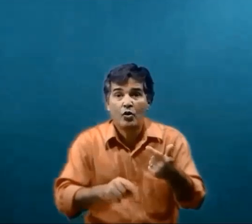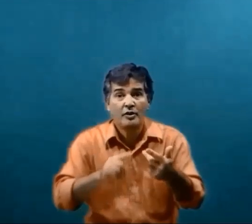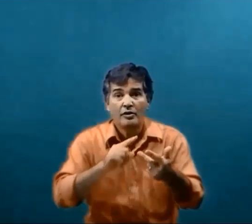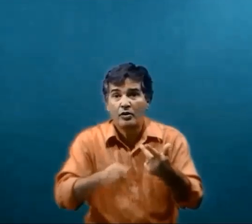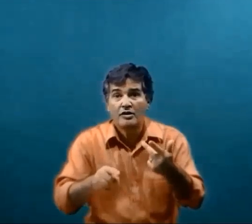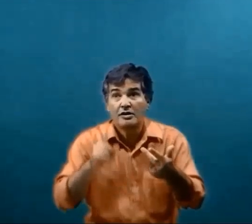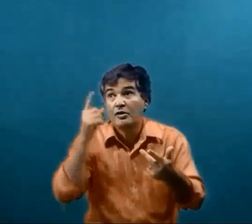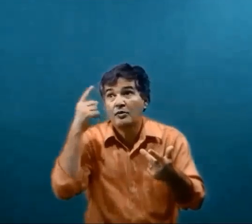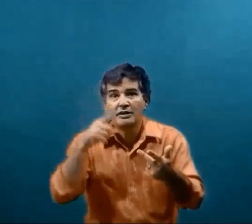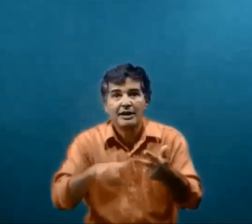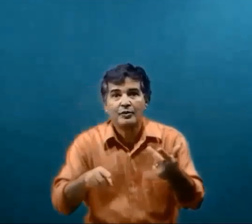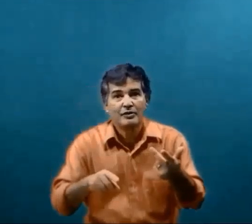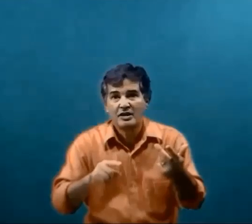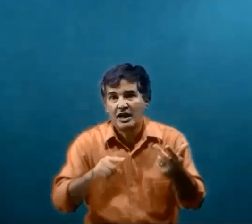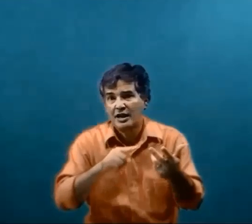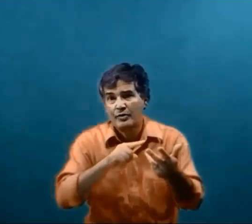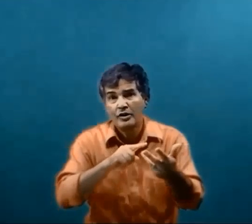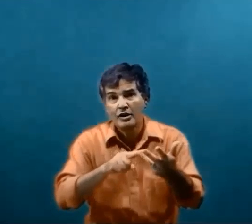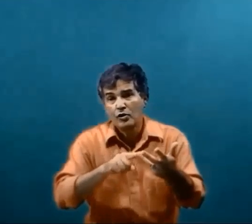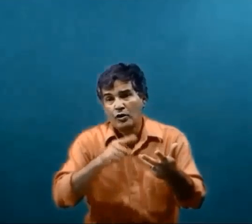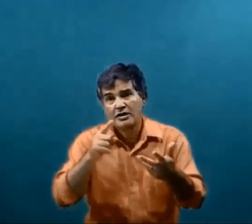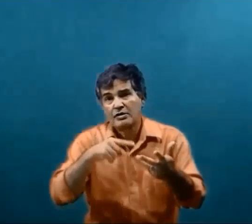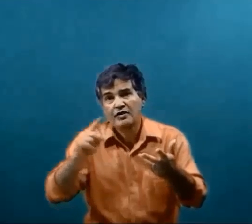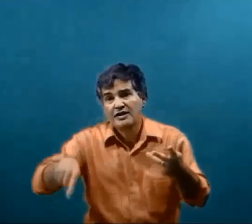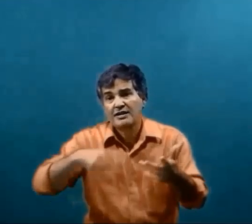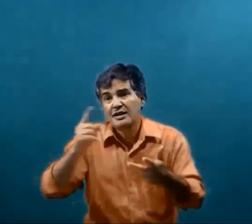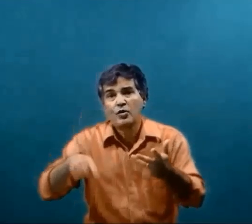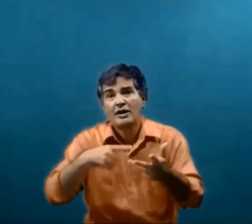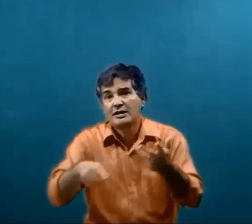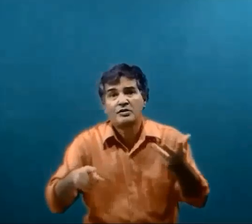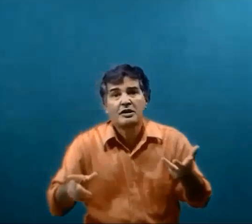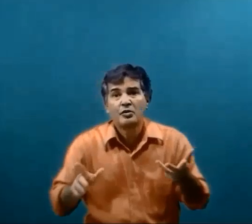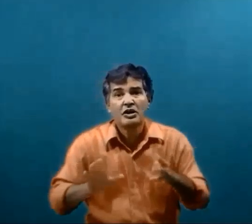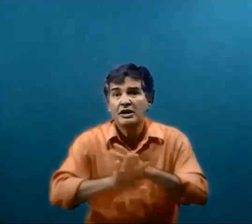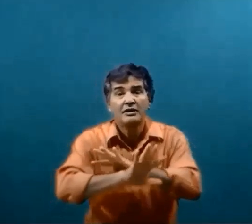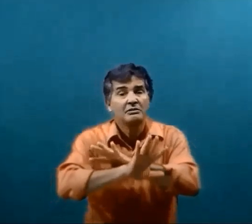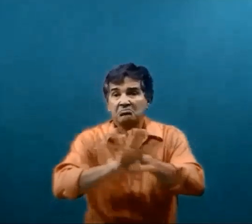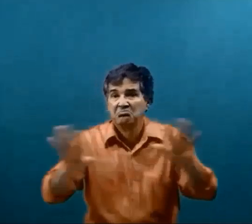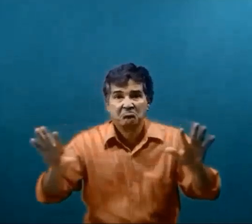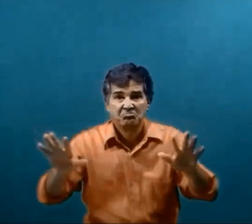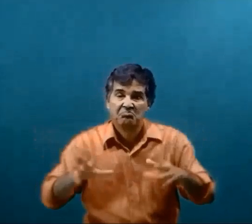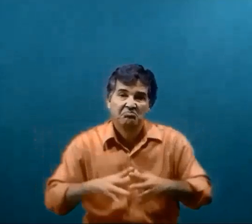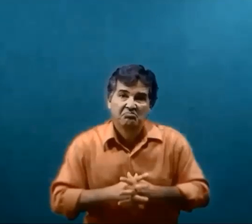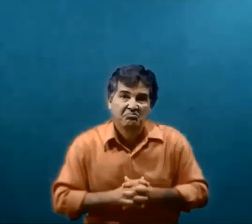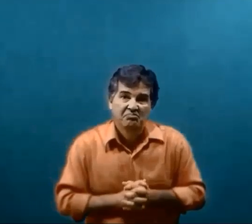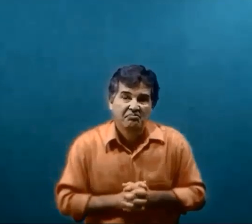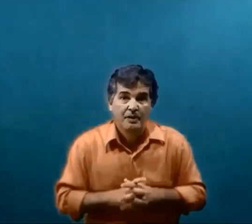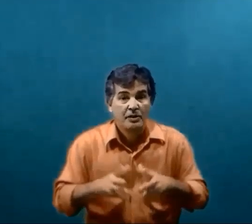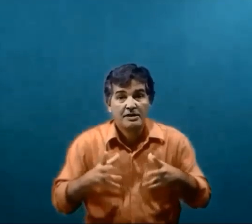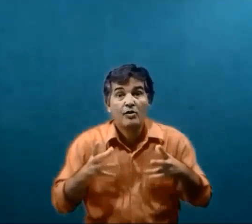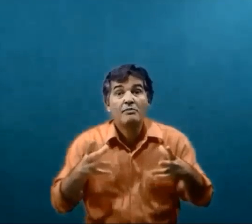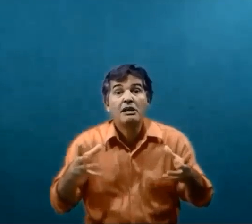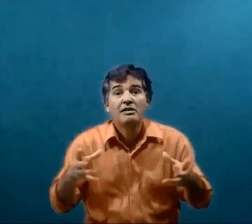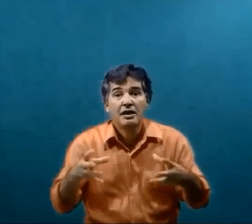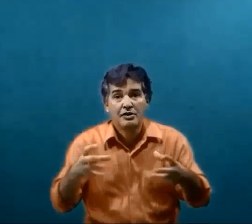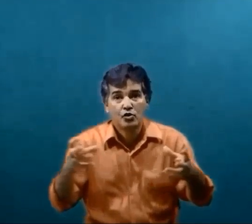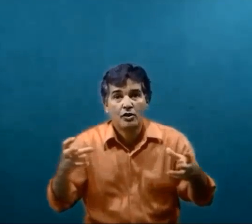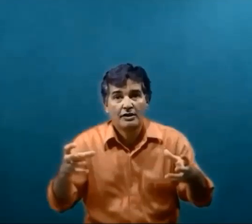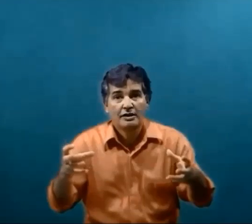bomba, que o coração é comandado pelo cérebro, que o coração faz a circulação sanguínea. Então esse é o limite que a escola